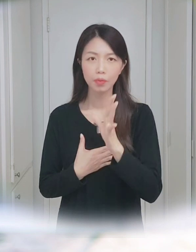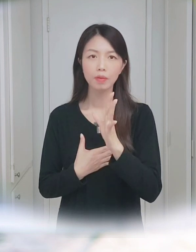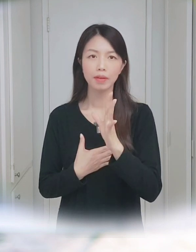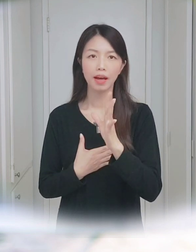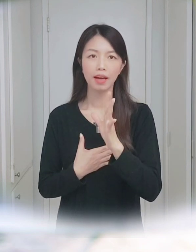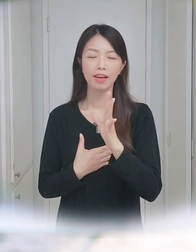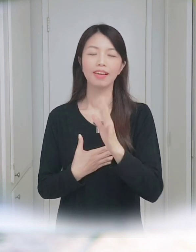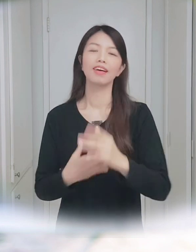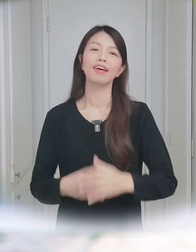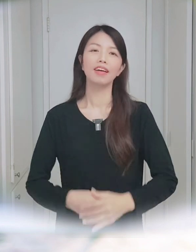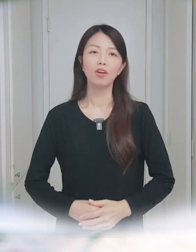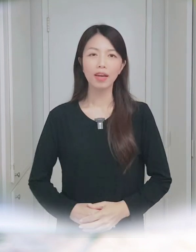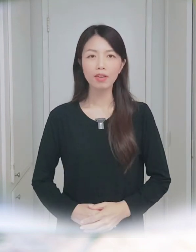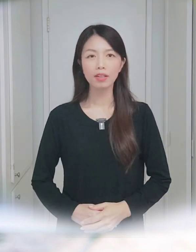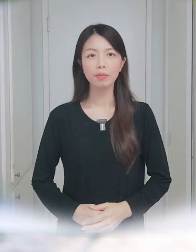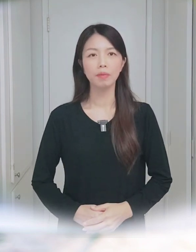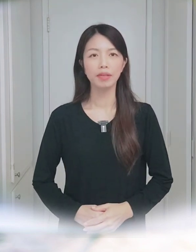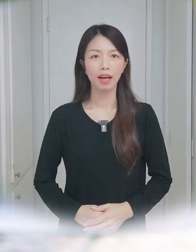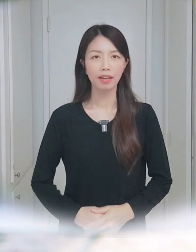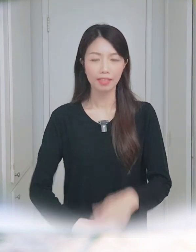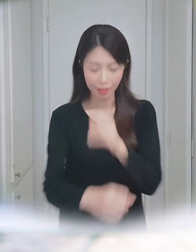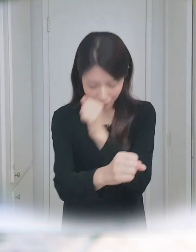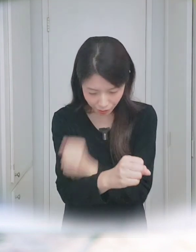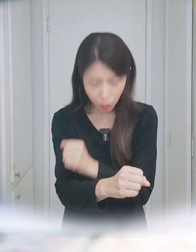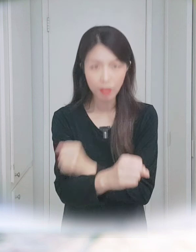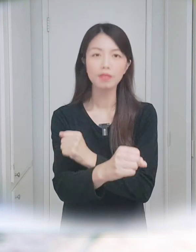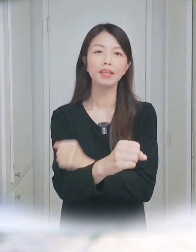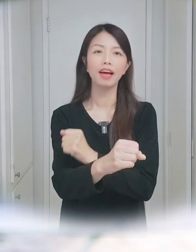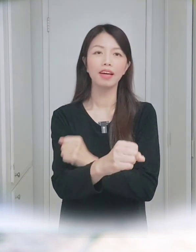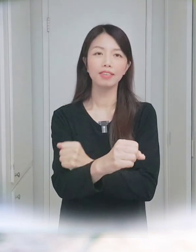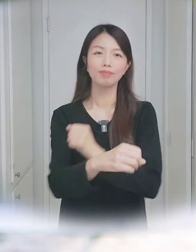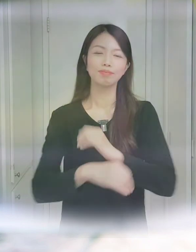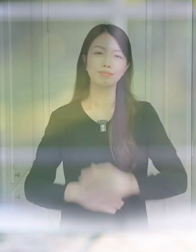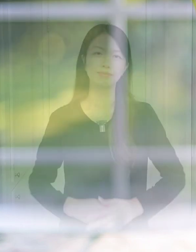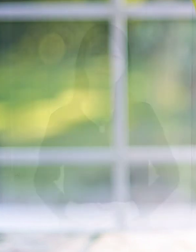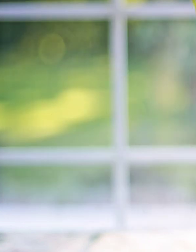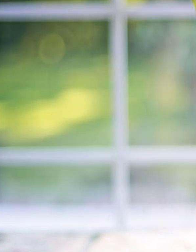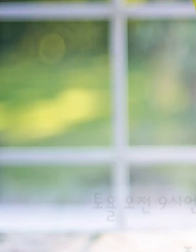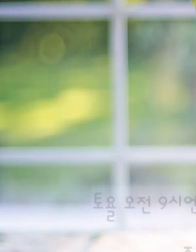뿐입니다. 이렇게 해석하시면 됩니다. 수고하셨습니다.